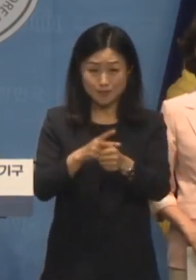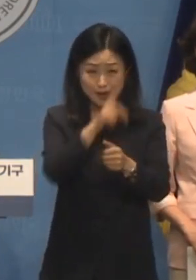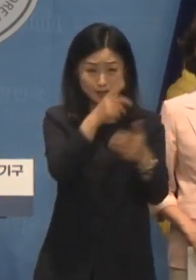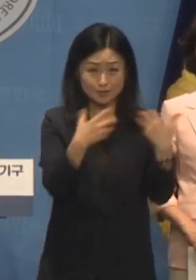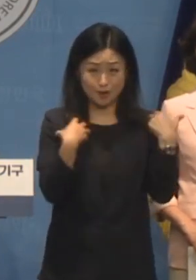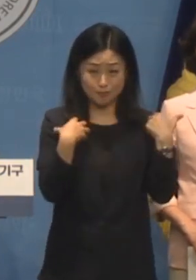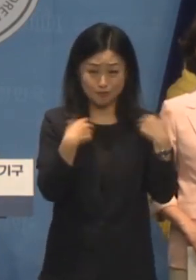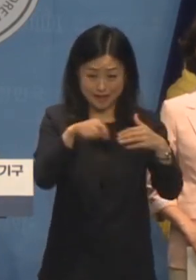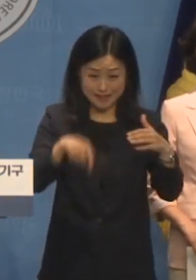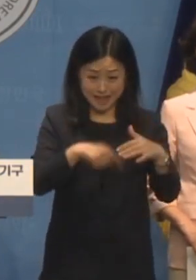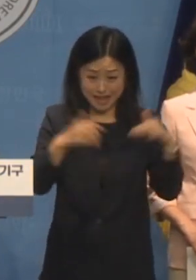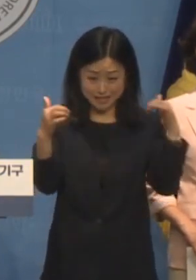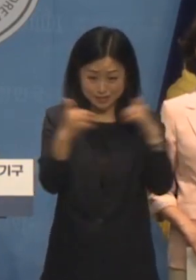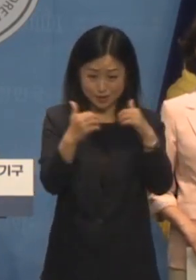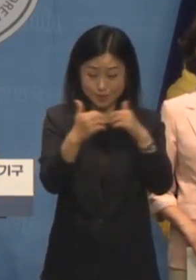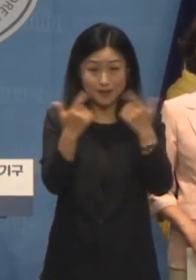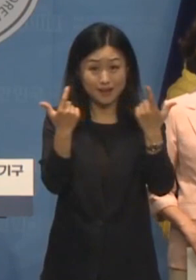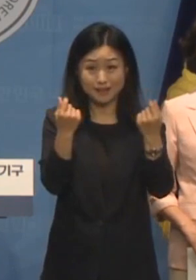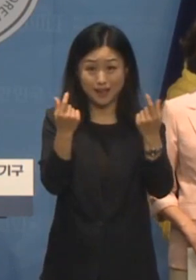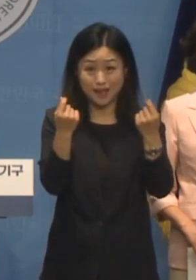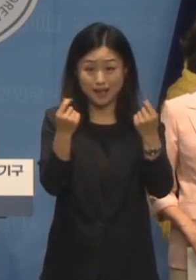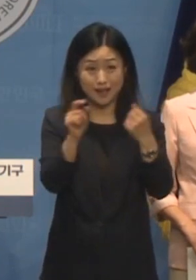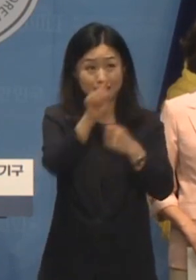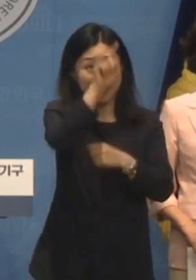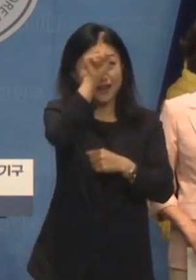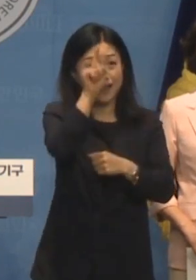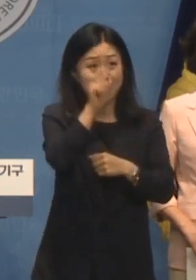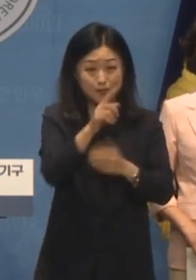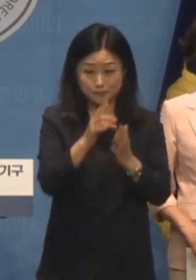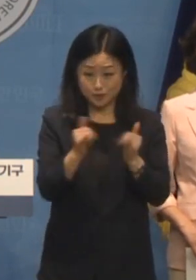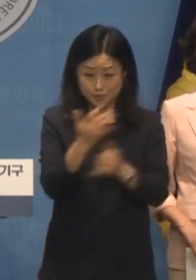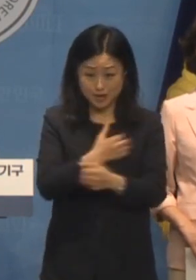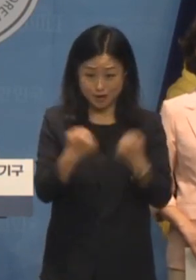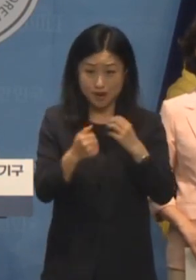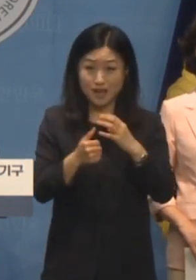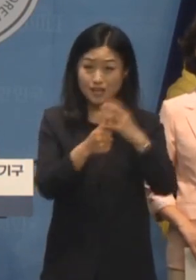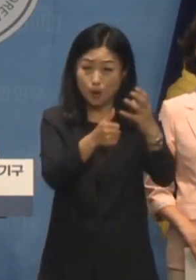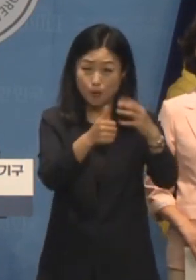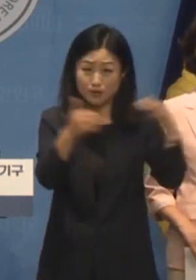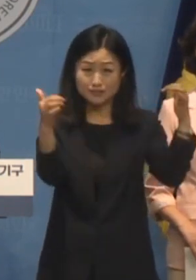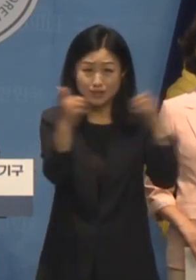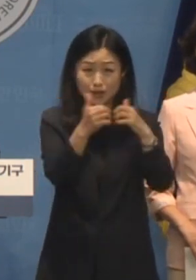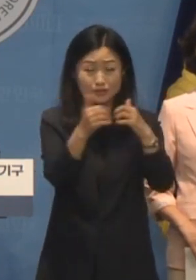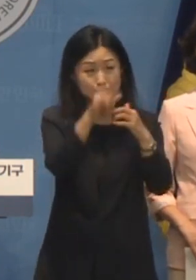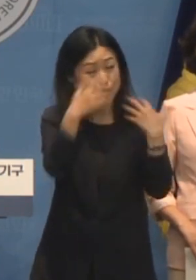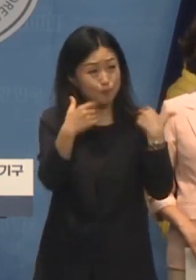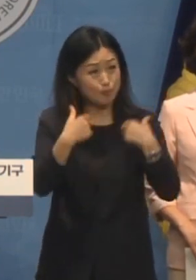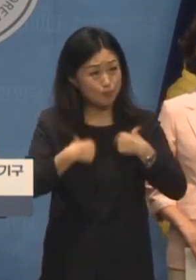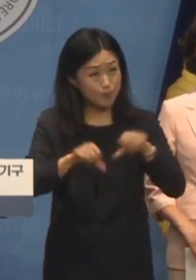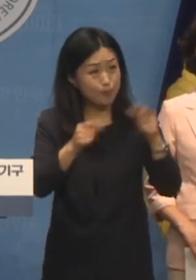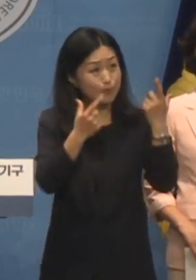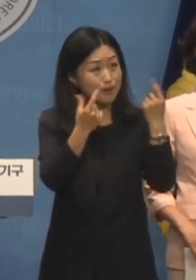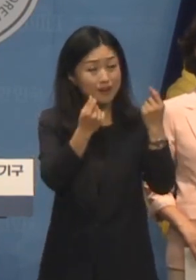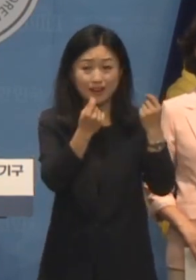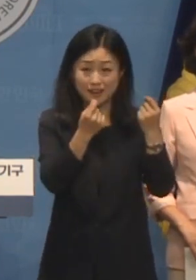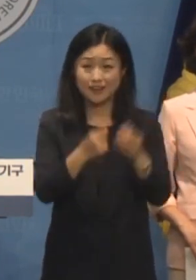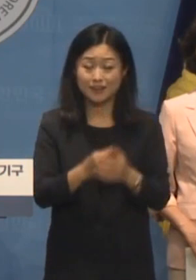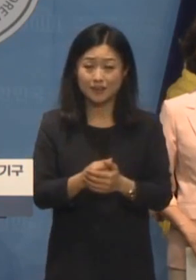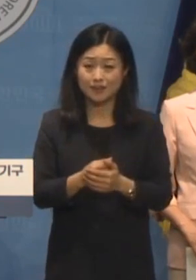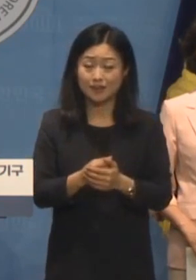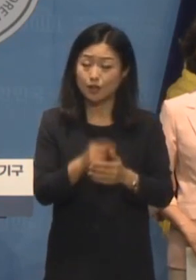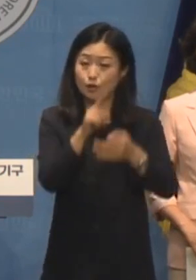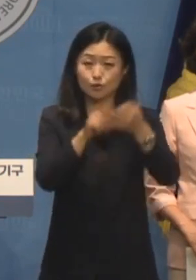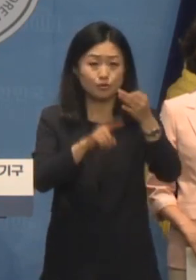스스로 밝혔습니다 국민 건강을 놓고 내전을 벌리는 건 정부이 길 포기한 것입니다 더는